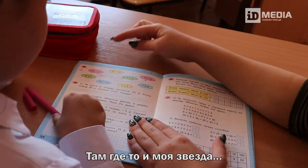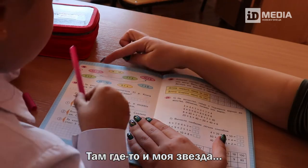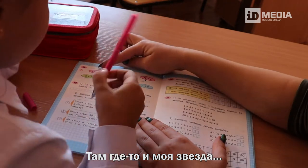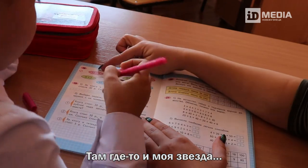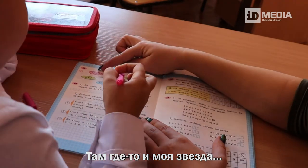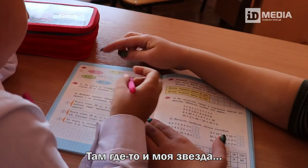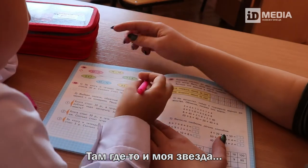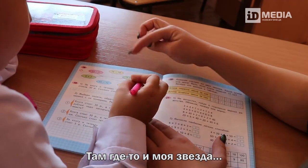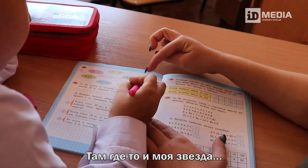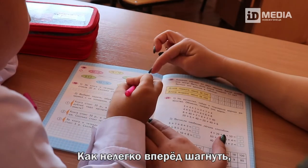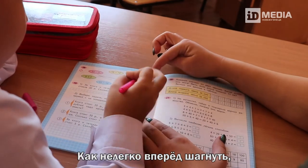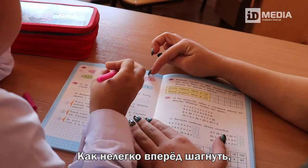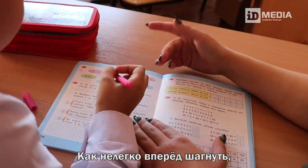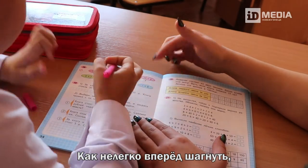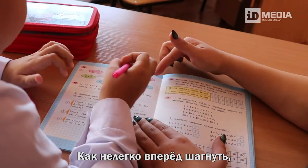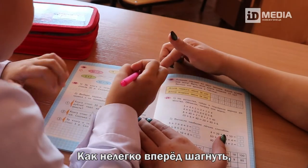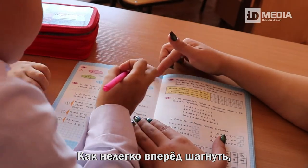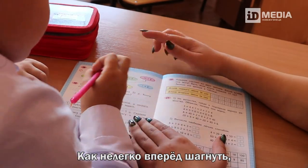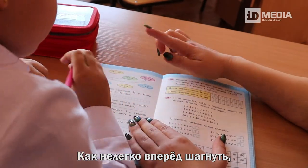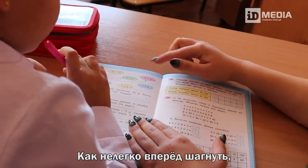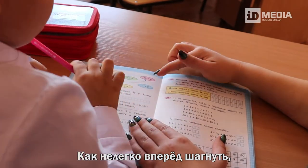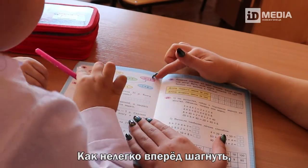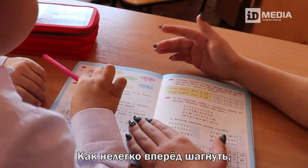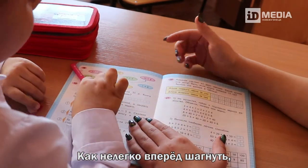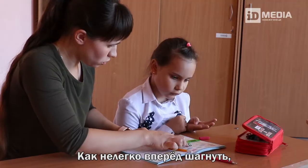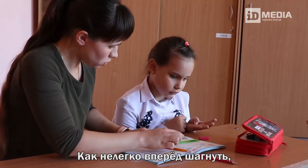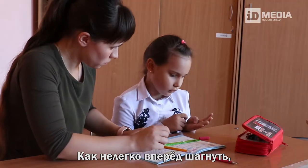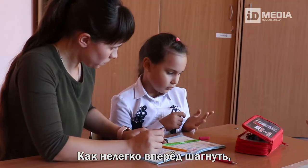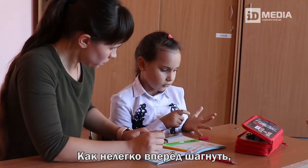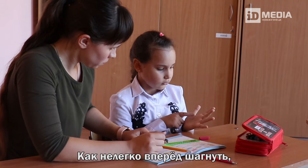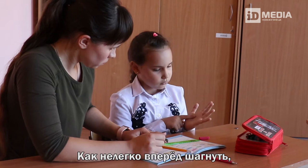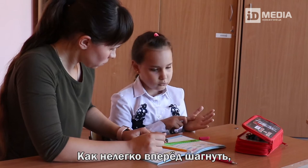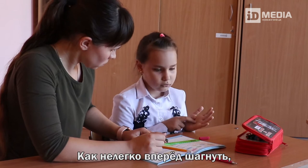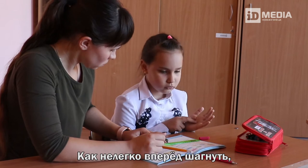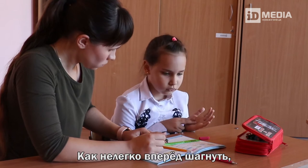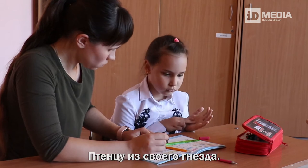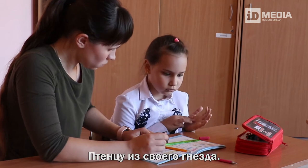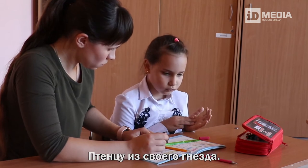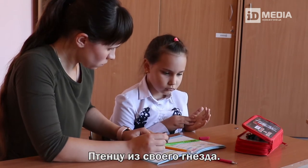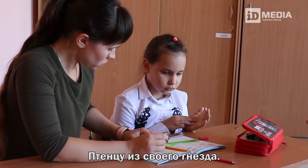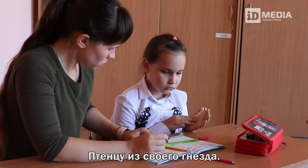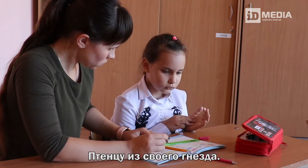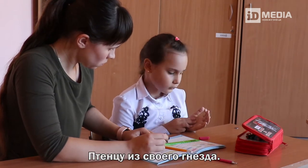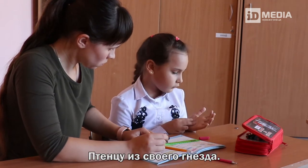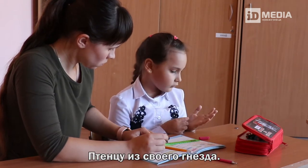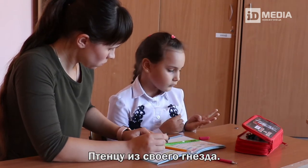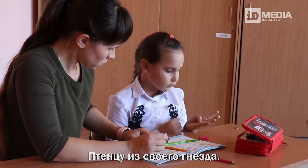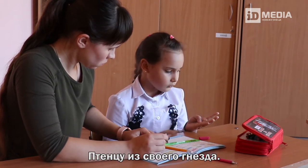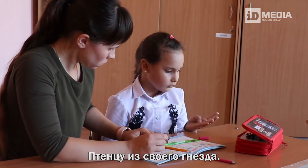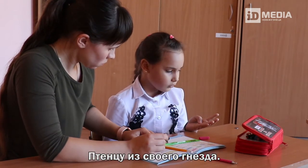звезда. Как нелегко вперед шагнуть птенцу из